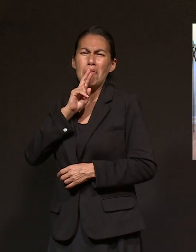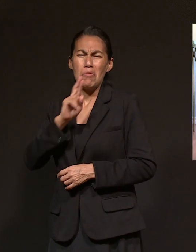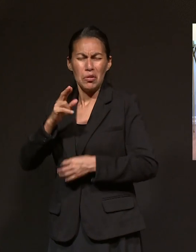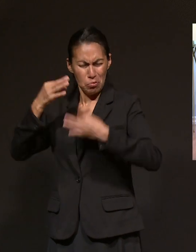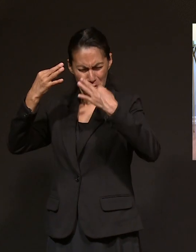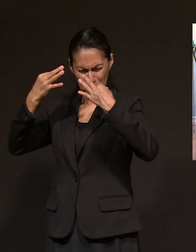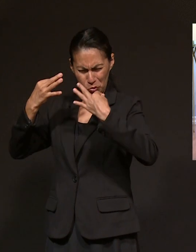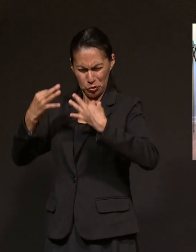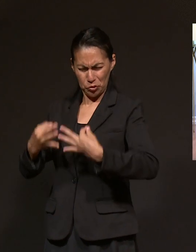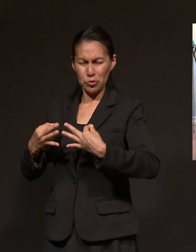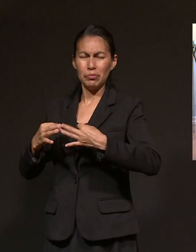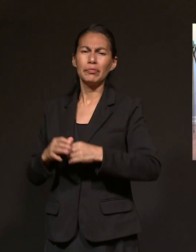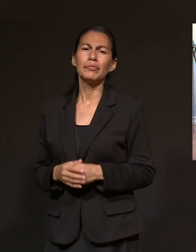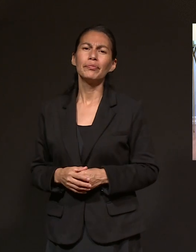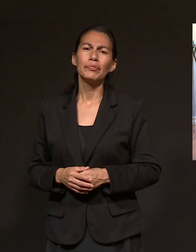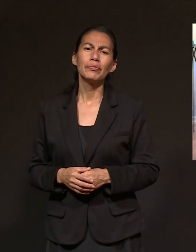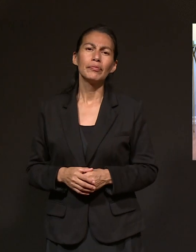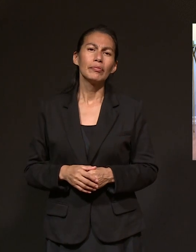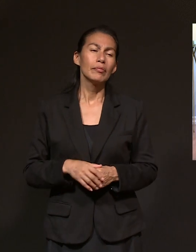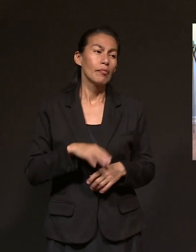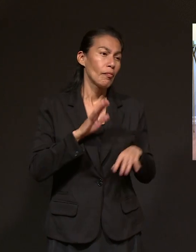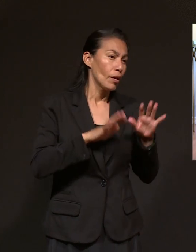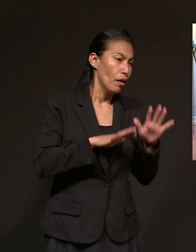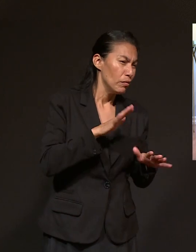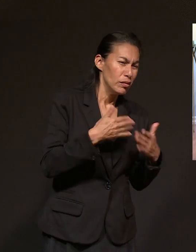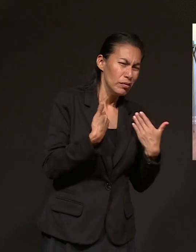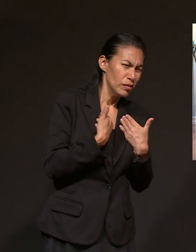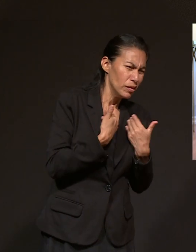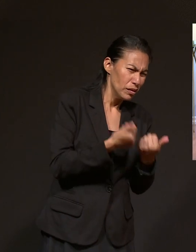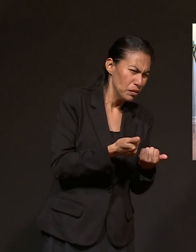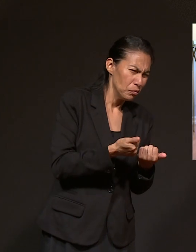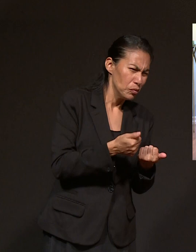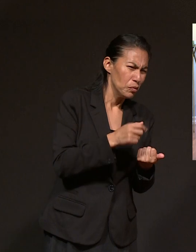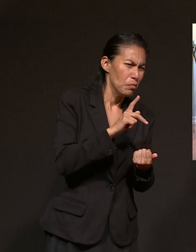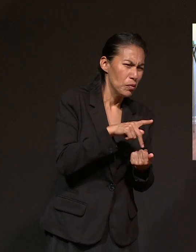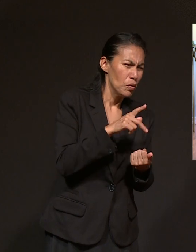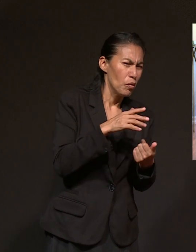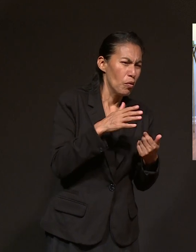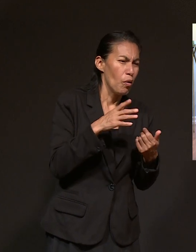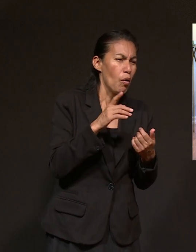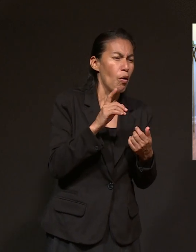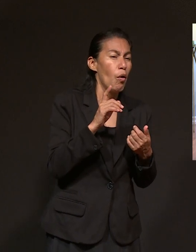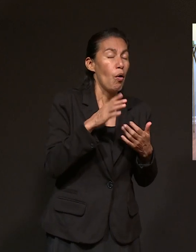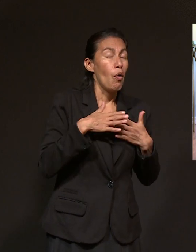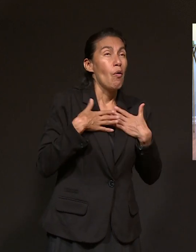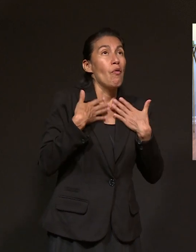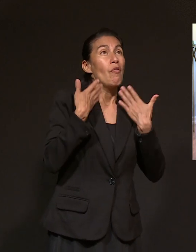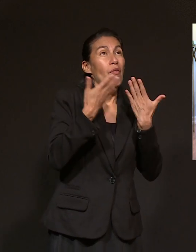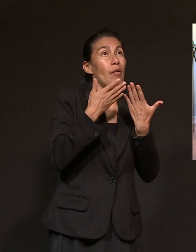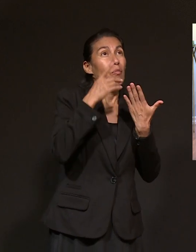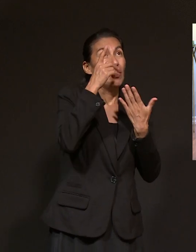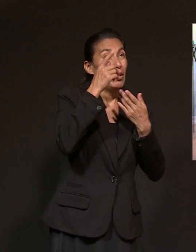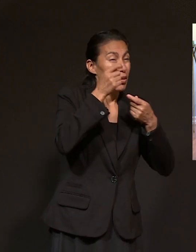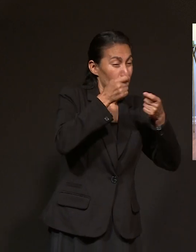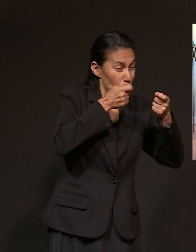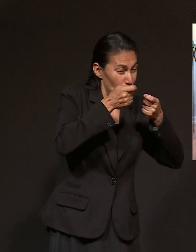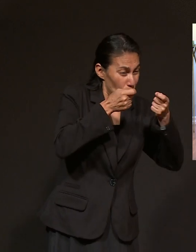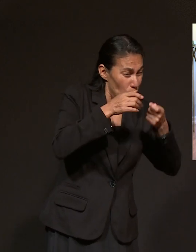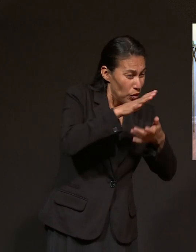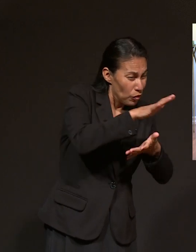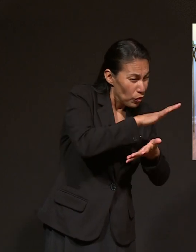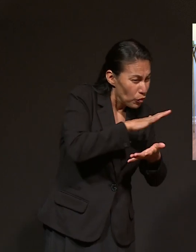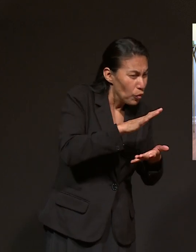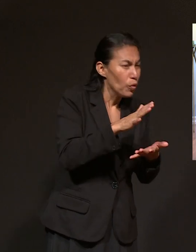Aunque a veces no lo entendamos del todo. Pero cuando confiamos en que Él está al